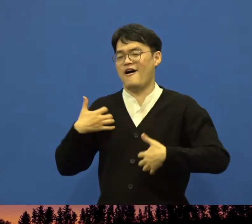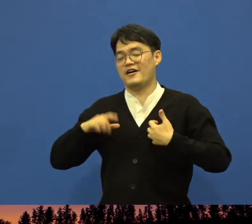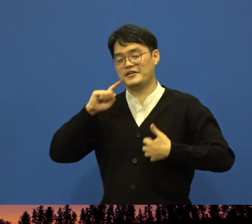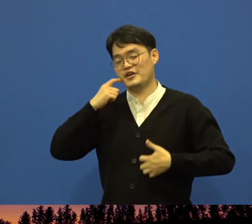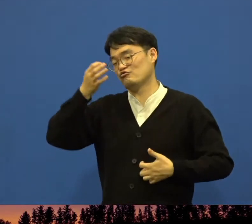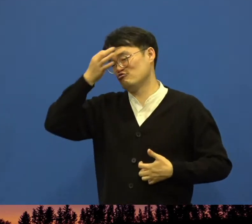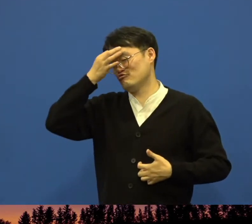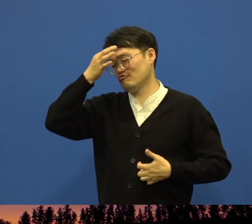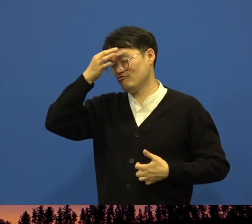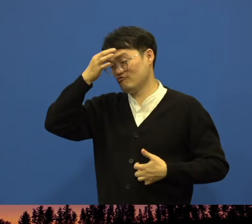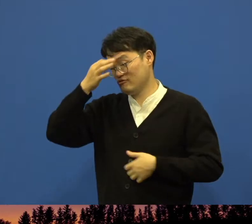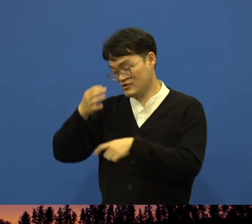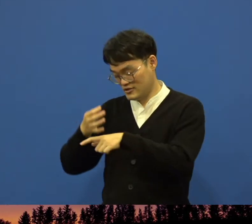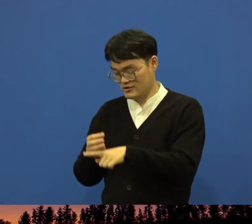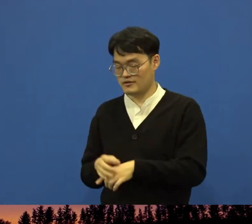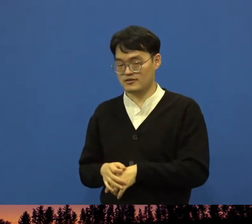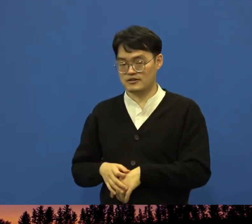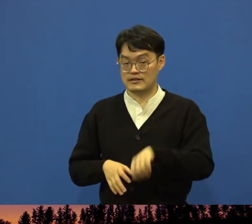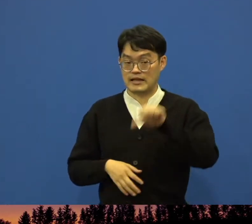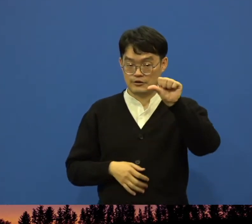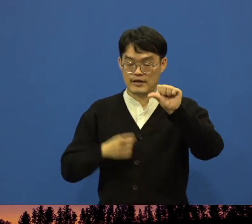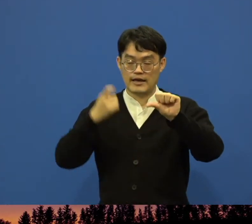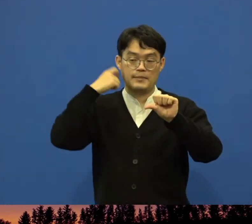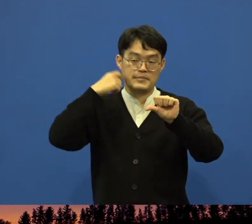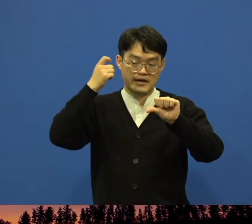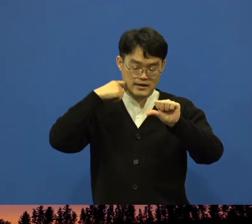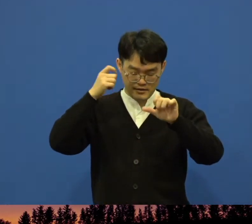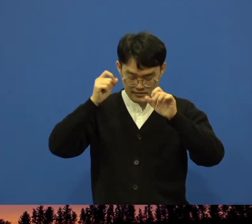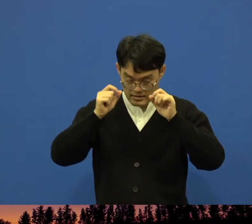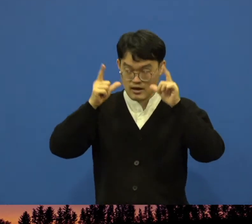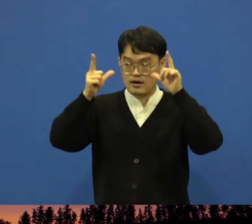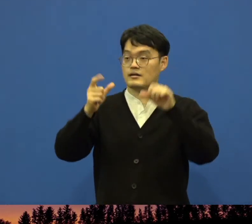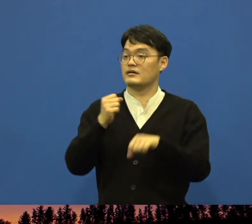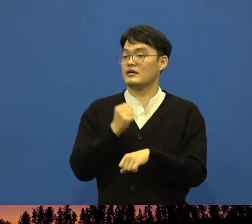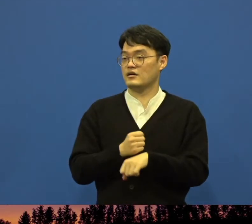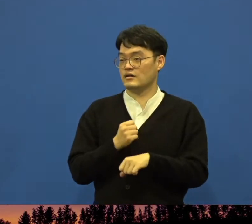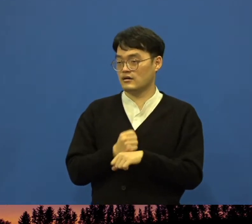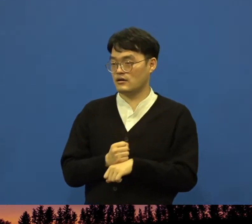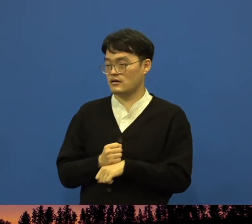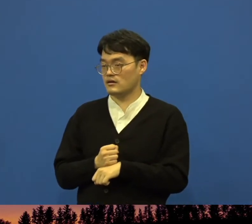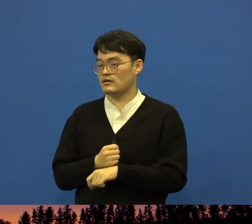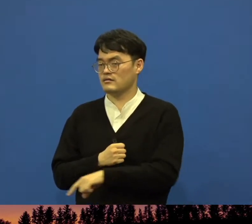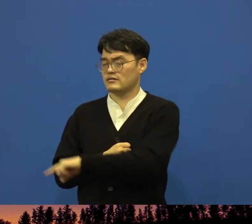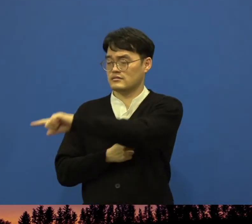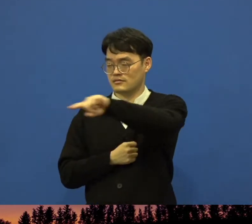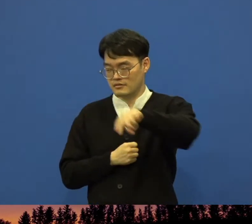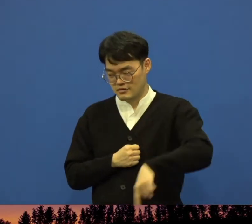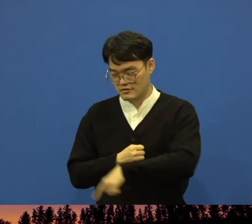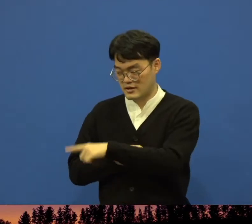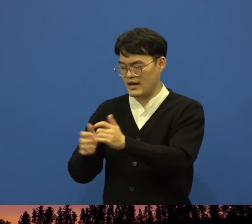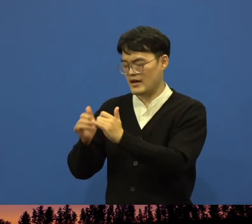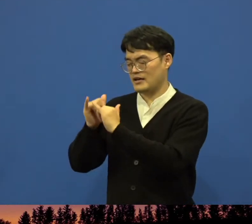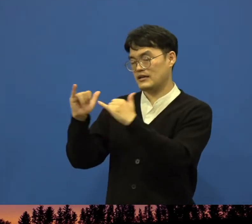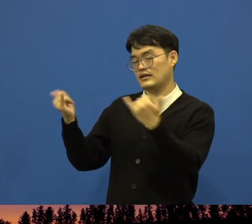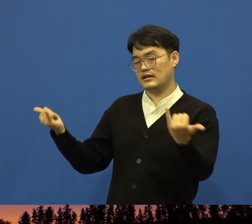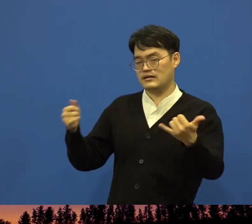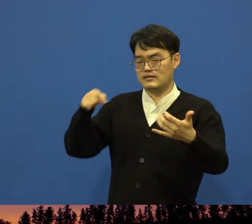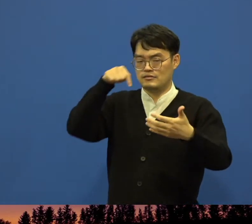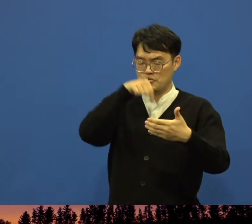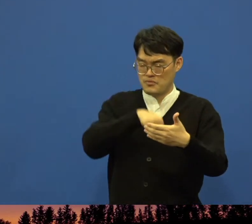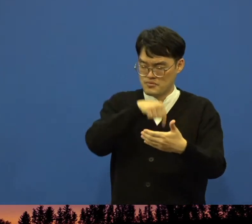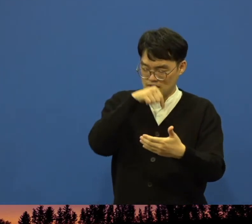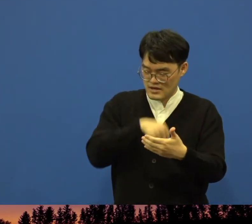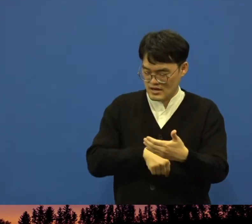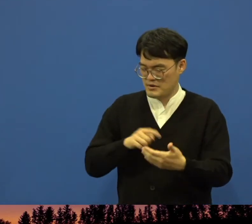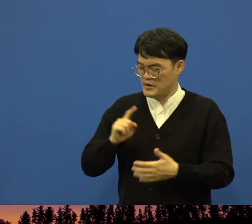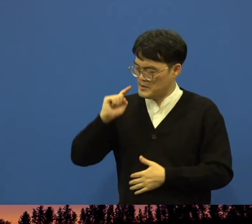오감이 발달해지고 이 감성이 깨어나고, 그래서 이런 것들은 인간의 내면 속에